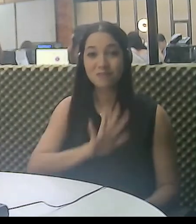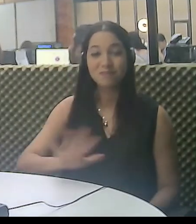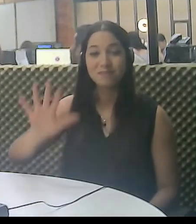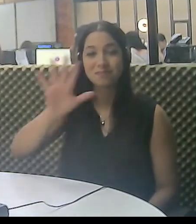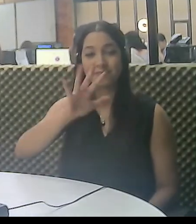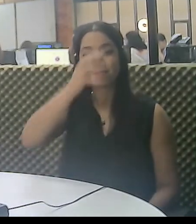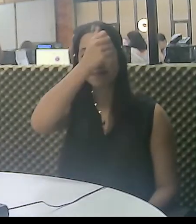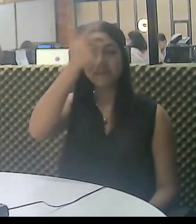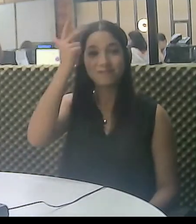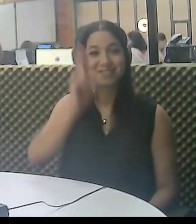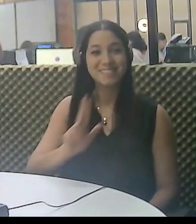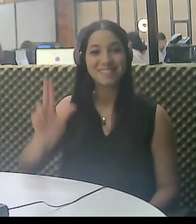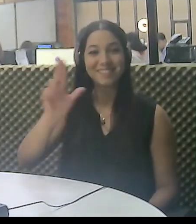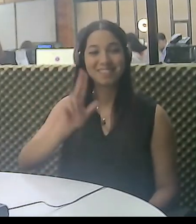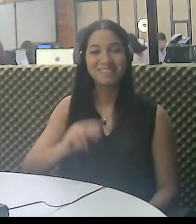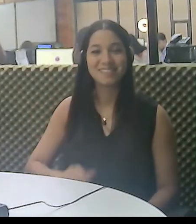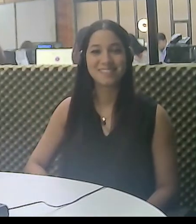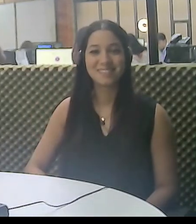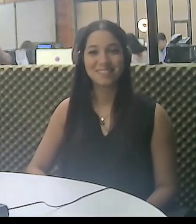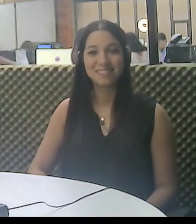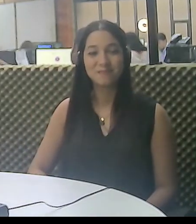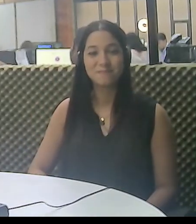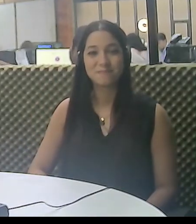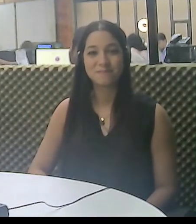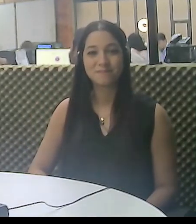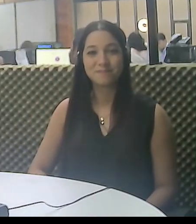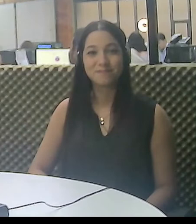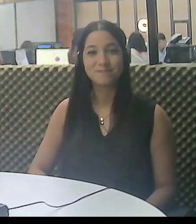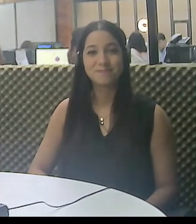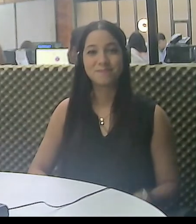gente, Prefeitura de Uberlândia.